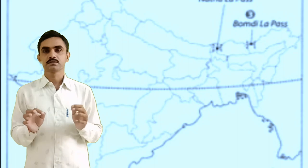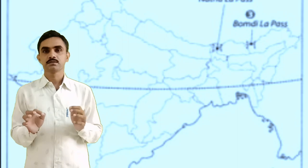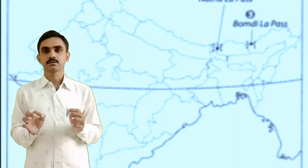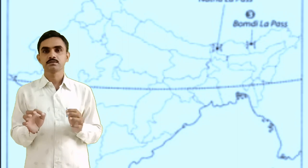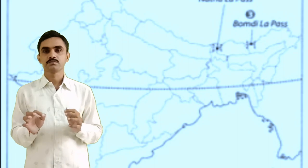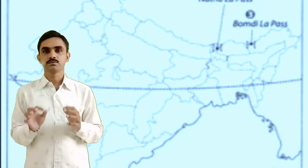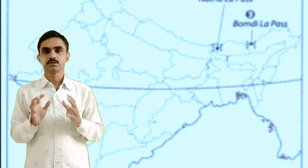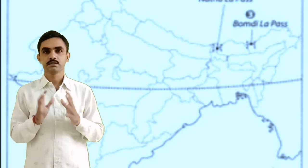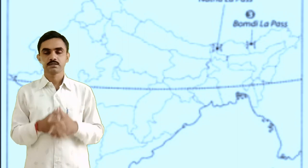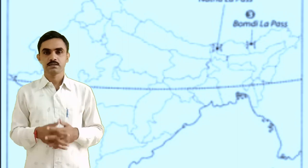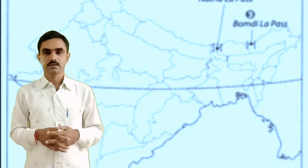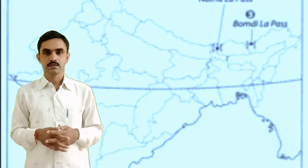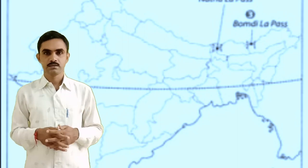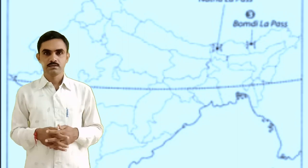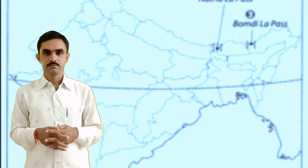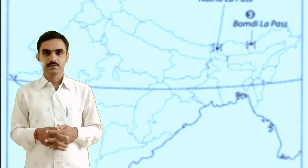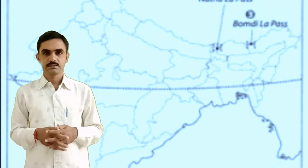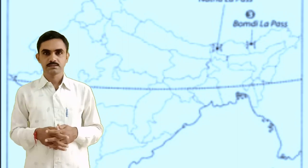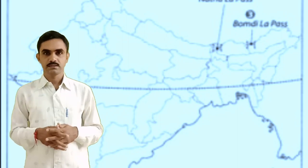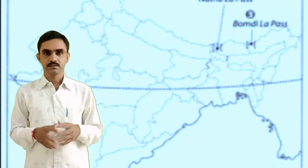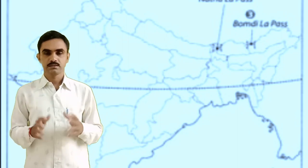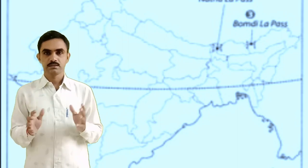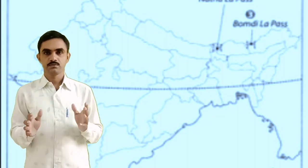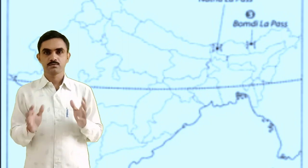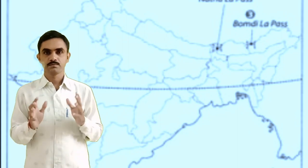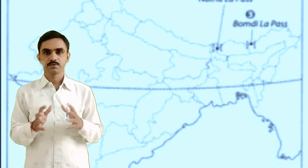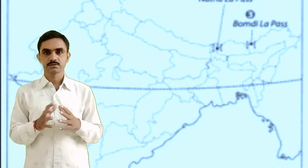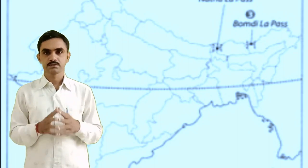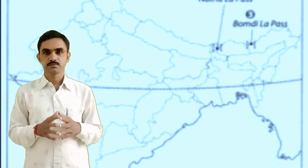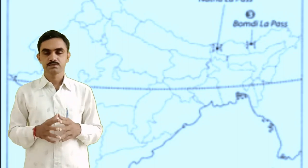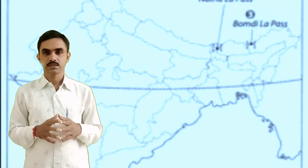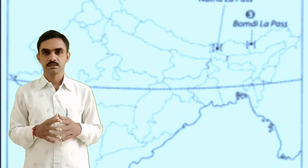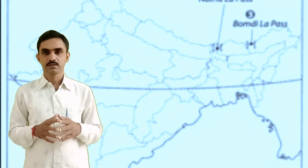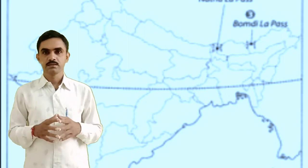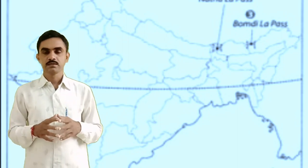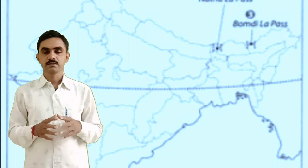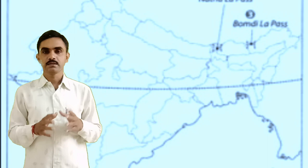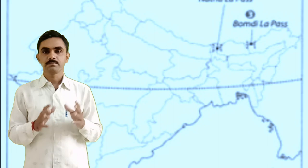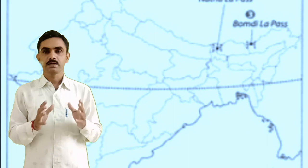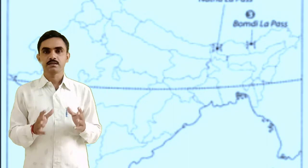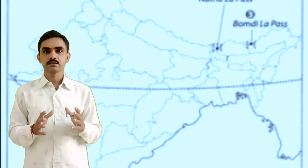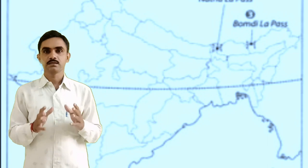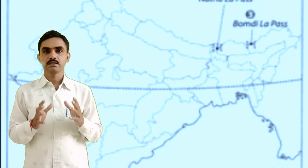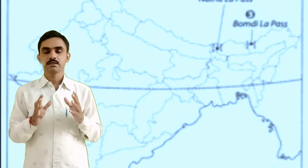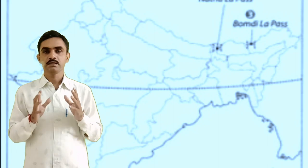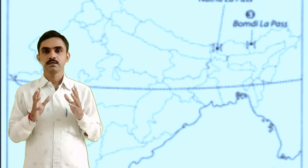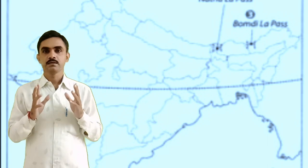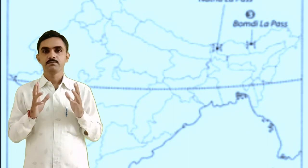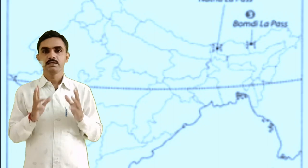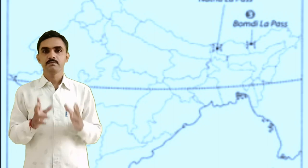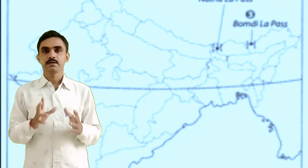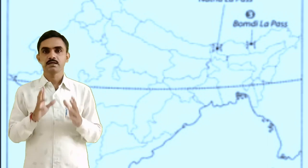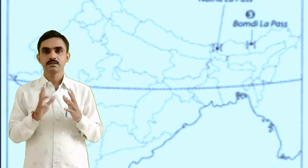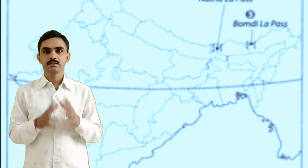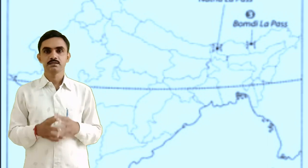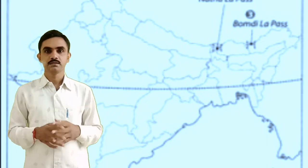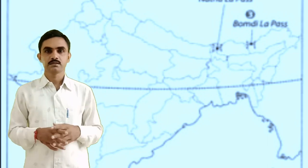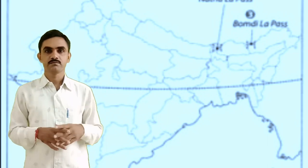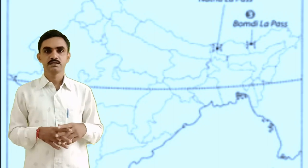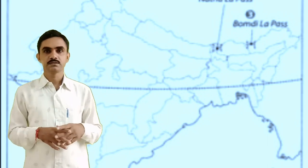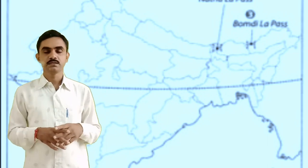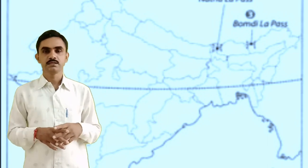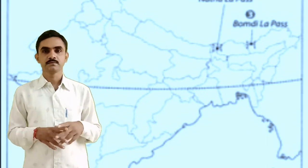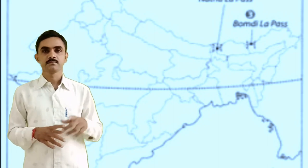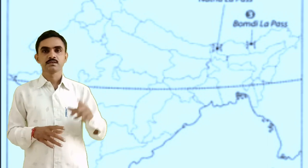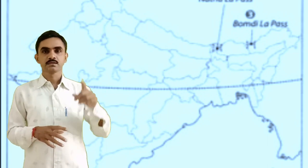છે કર્કવૃત રેખા। પરીક્ષાની અંદર એવો કોઈ પ્રશ્ન પૂછાય કે ભારતને બે ભાગની